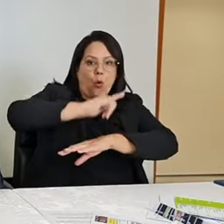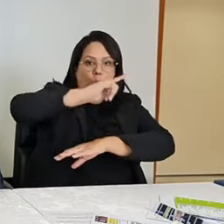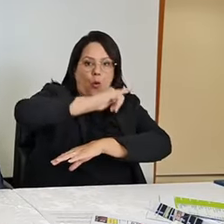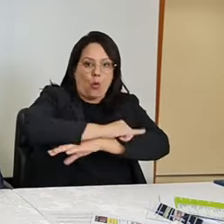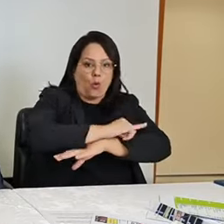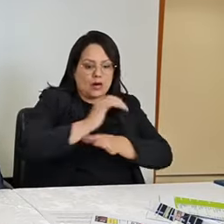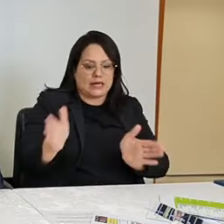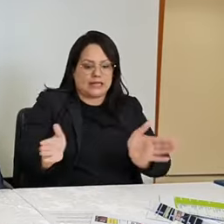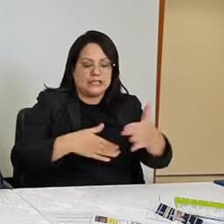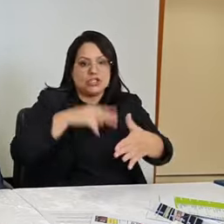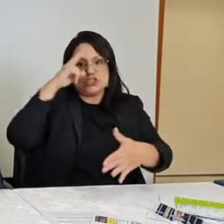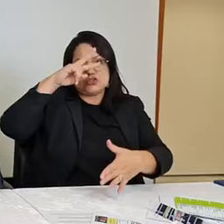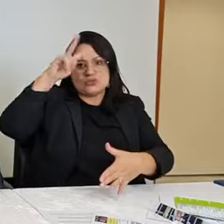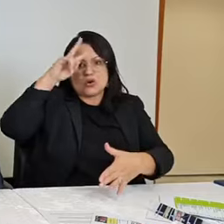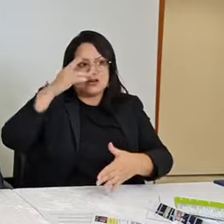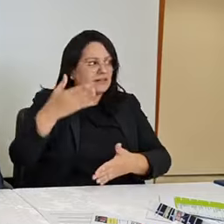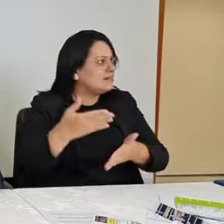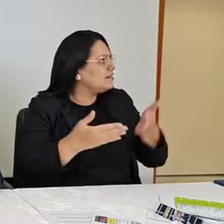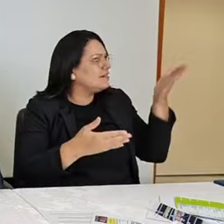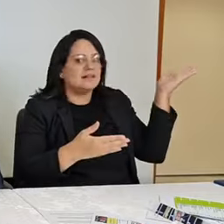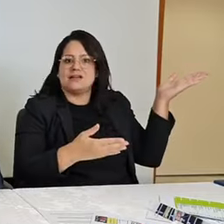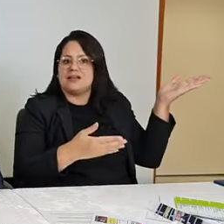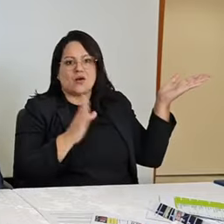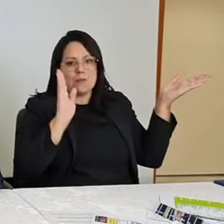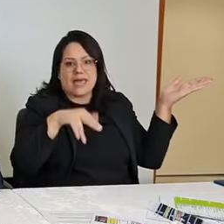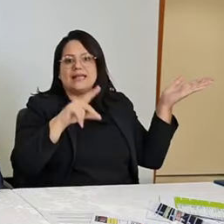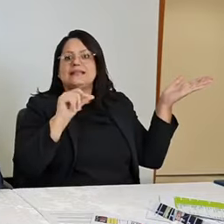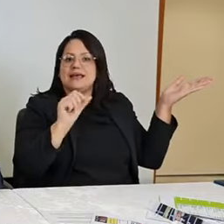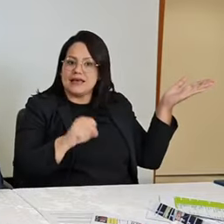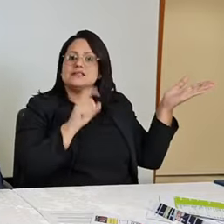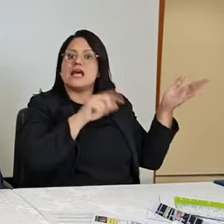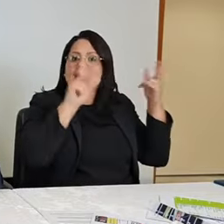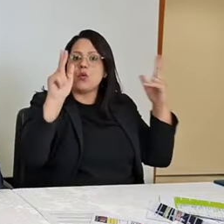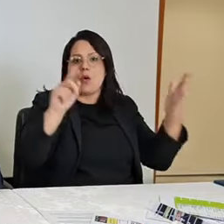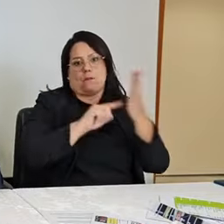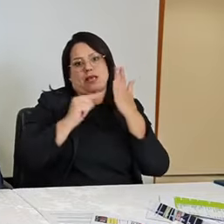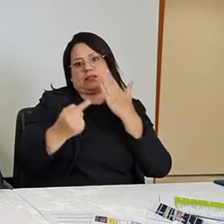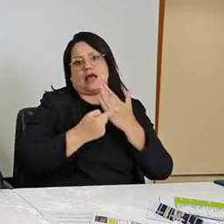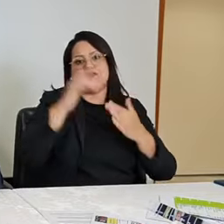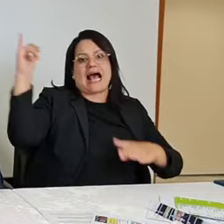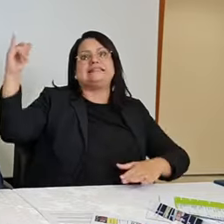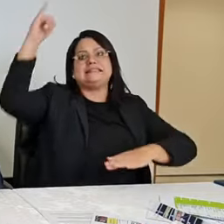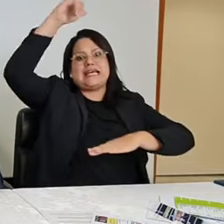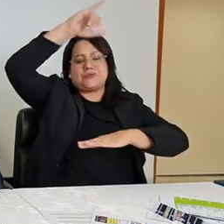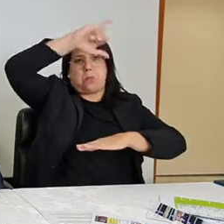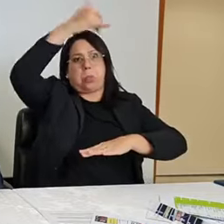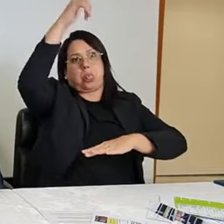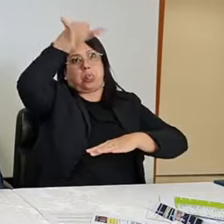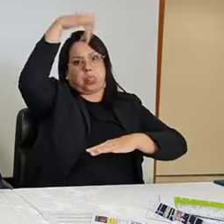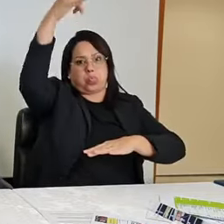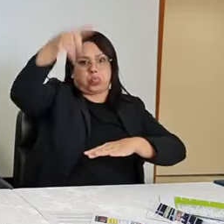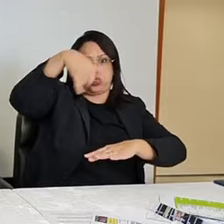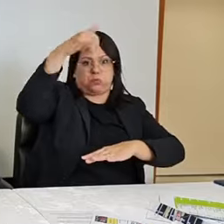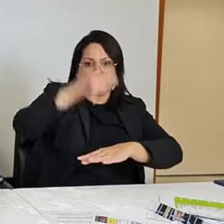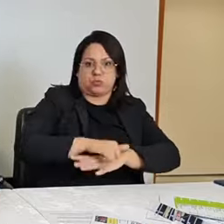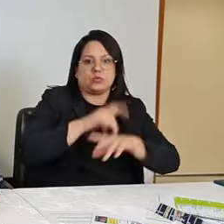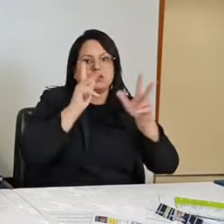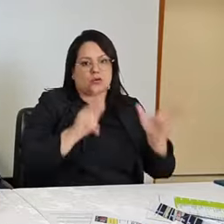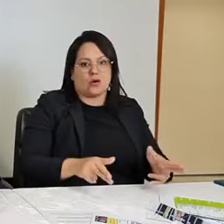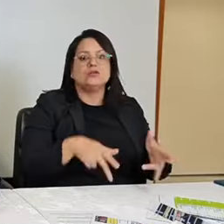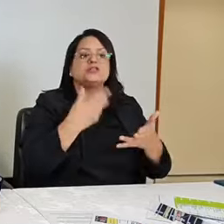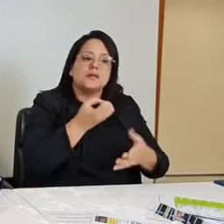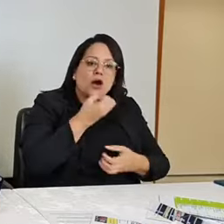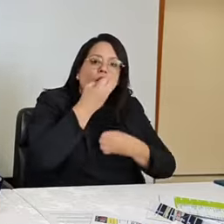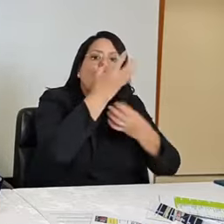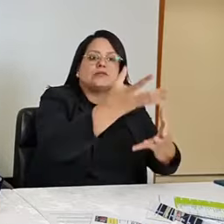histórico. E o que aconteceu no BNDES foi um acidente de avião. Olha quanto dinheiro foi mal usado da população brasileira. Quase 1.000 trilhões. Então a gente tem que contar isso para filho,